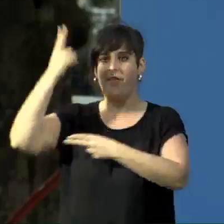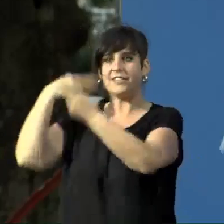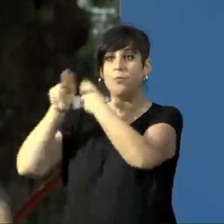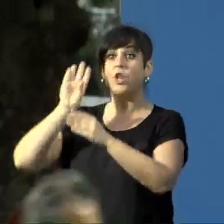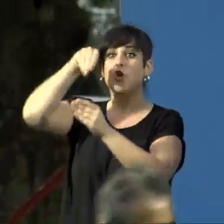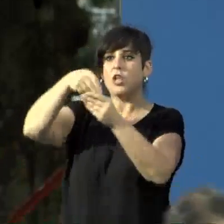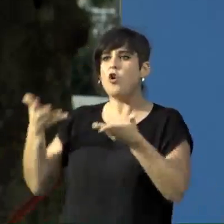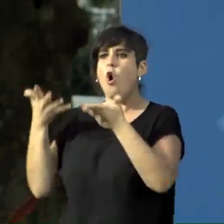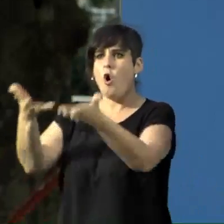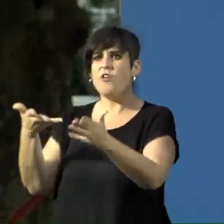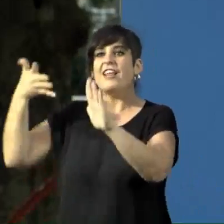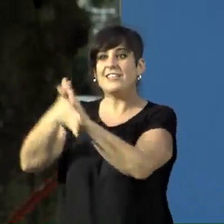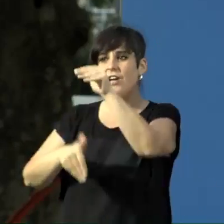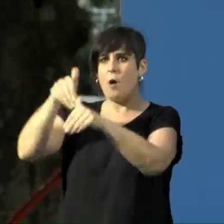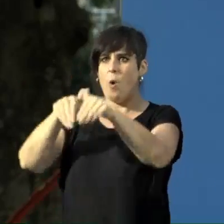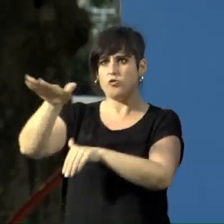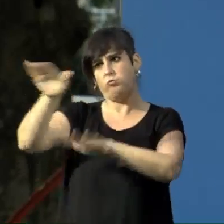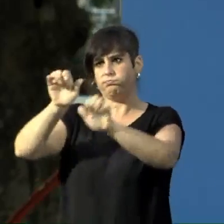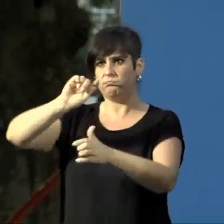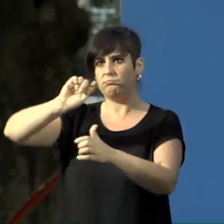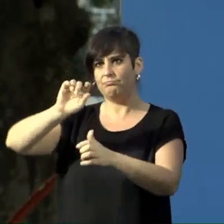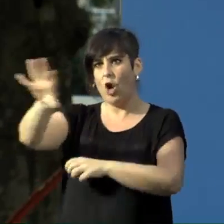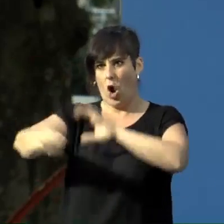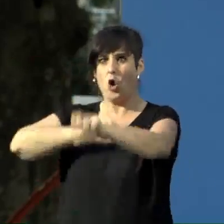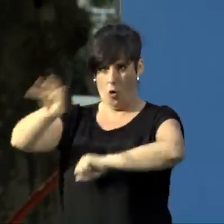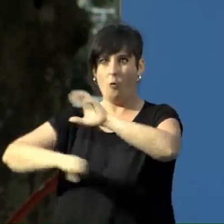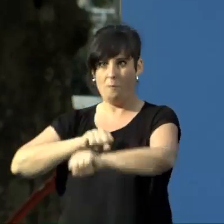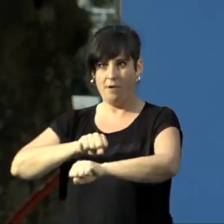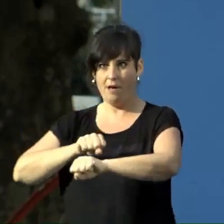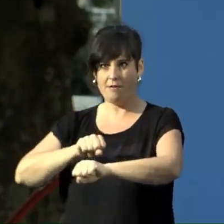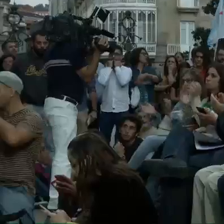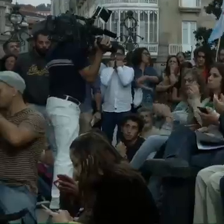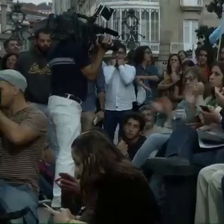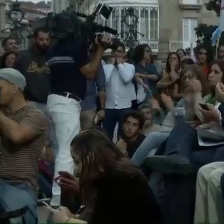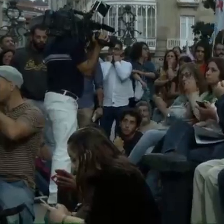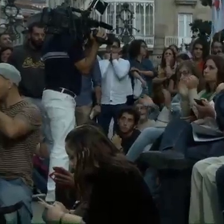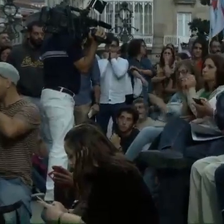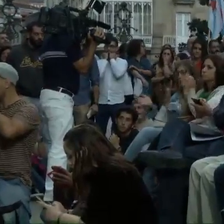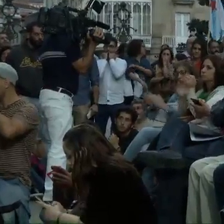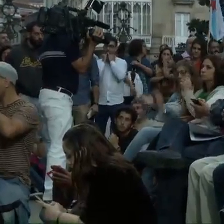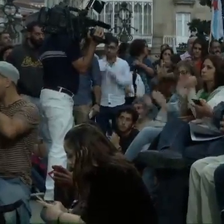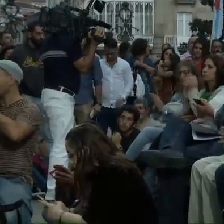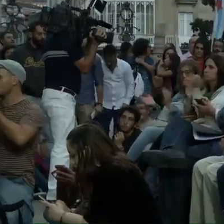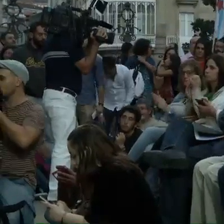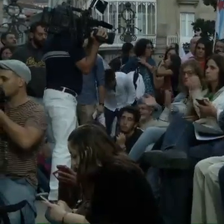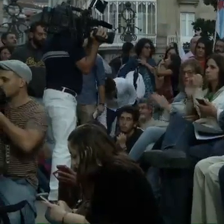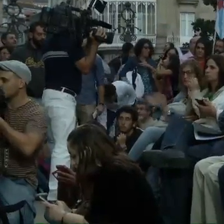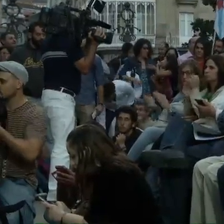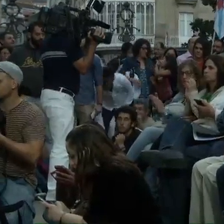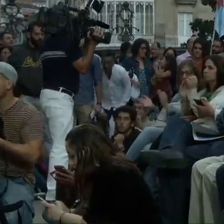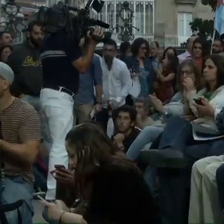Deputación. Está comprando votos. Baltar está comprando votos.